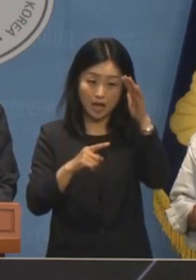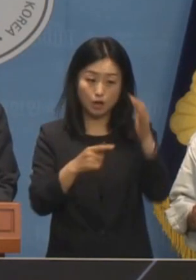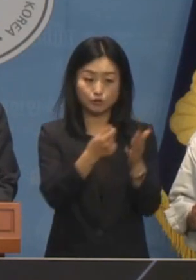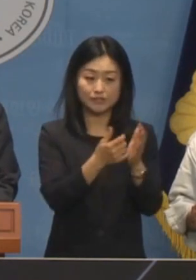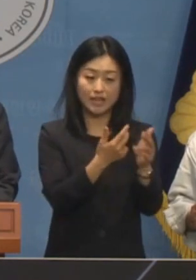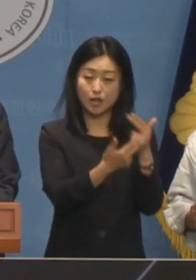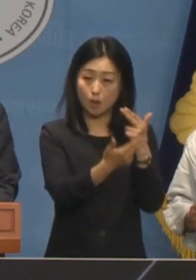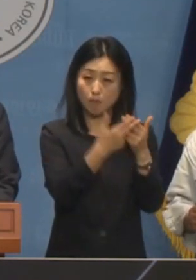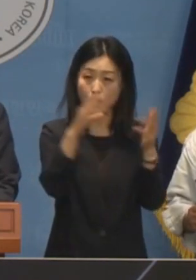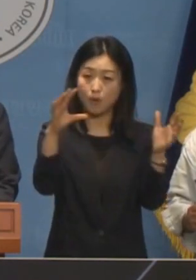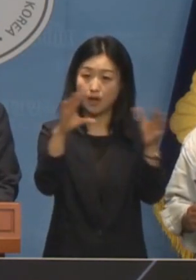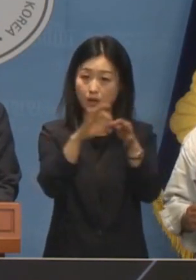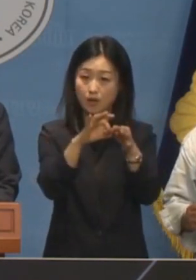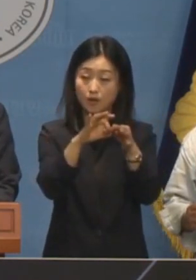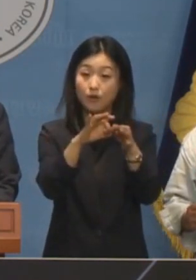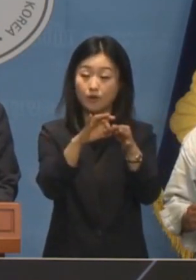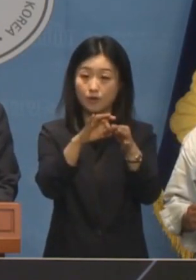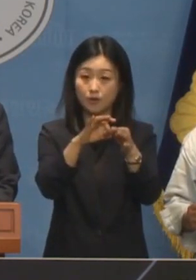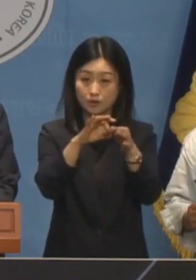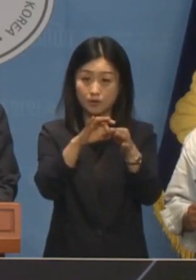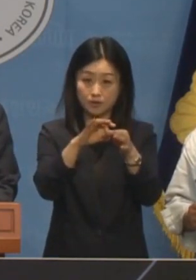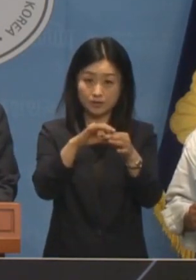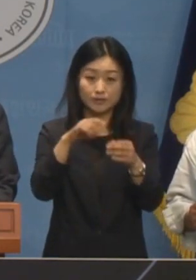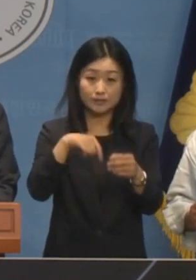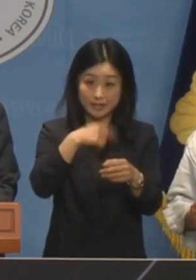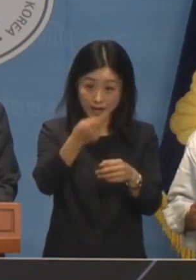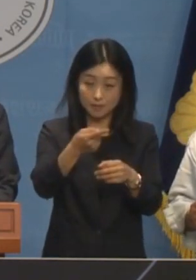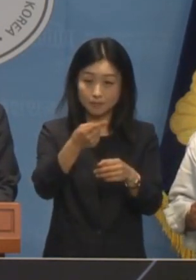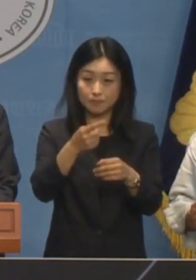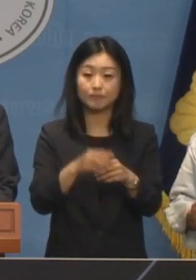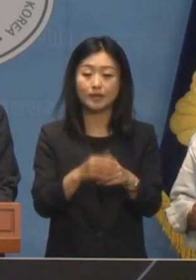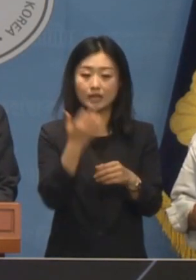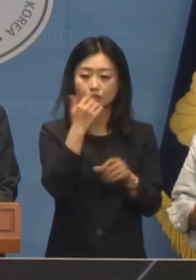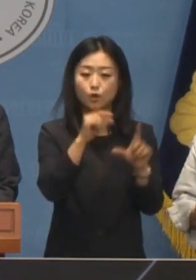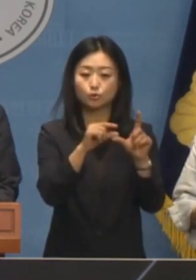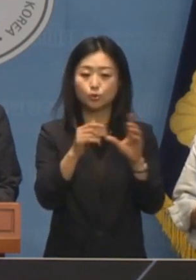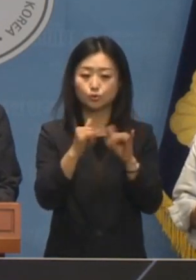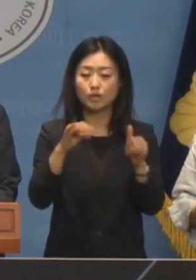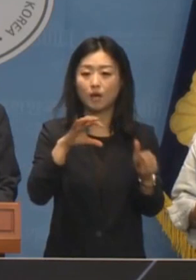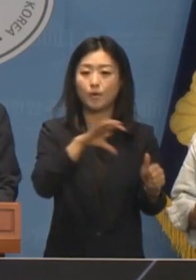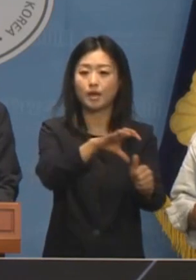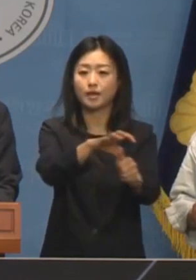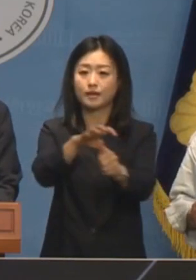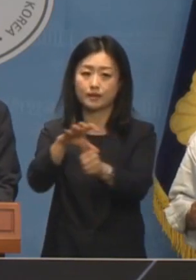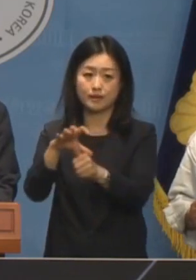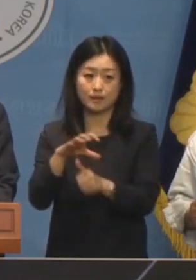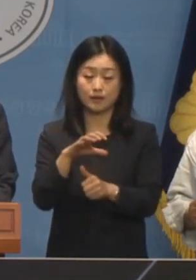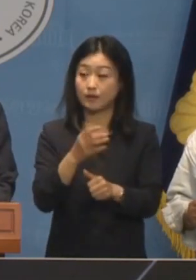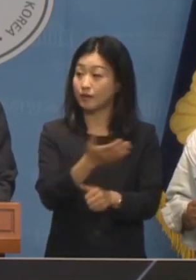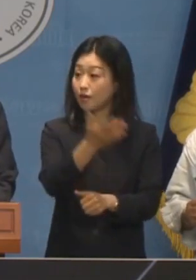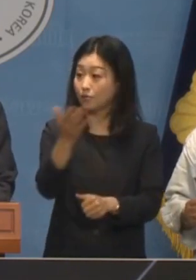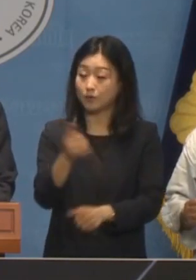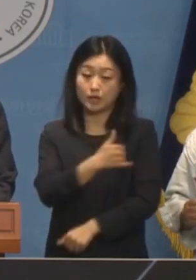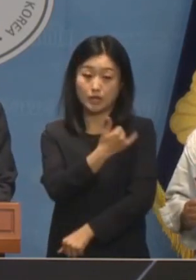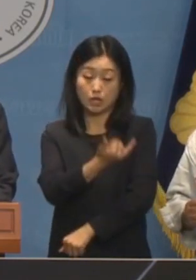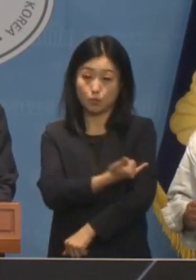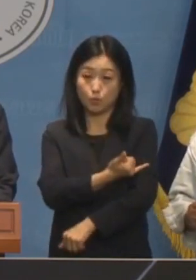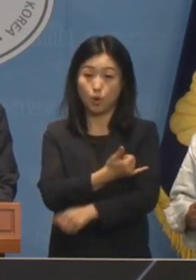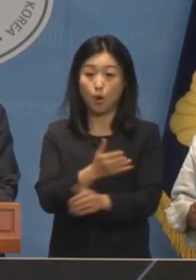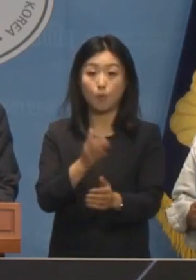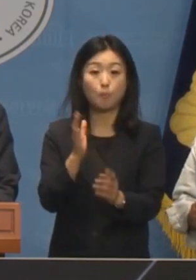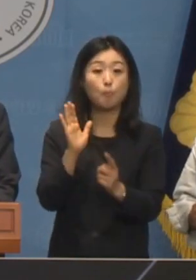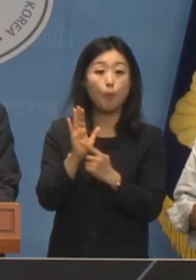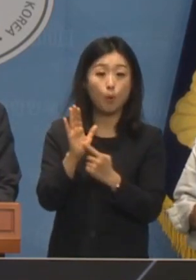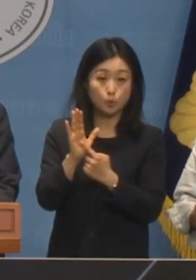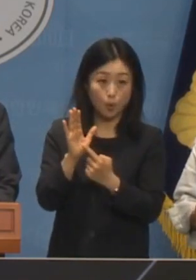말미암아 대한민국 언론을 통제하기 시작했습니다. 여기 계신 기자분들도 다 인권보도 준칙이